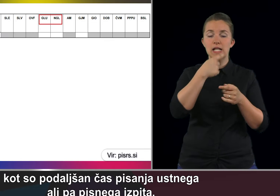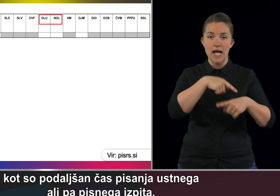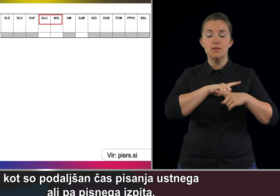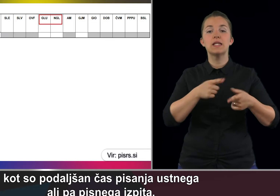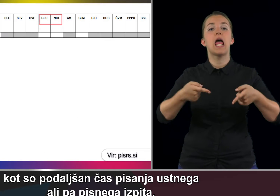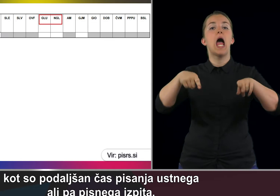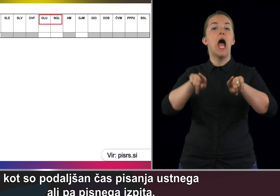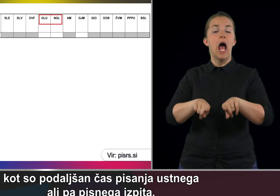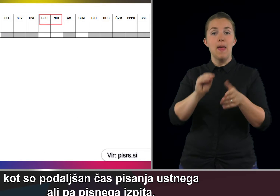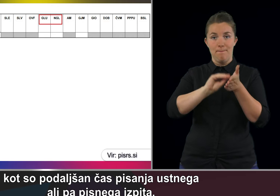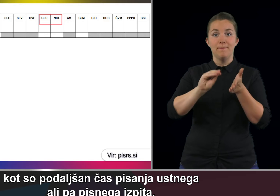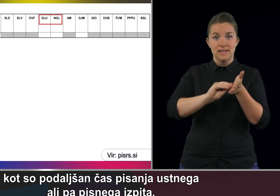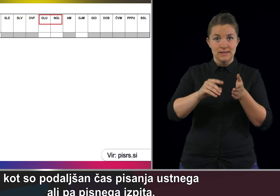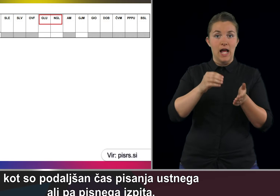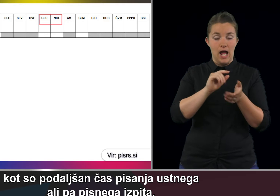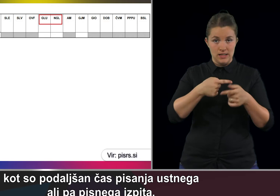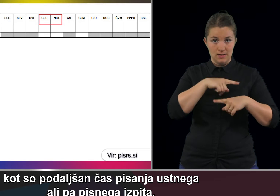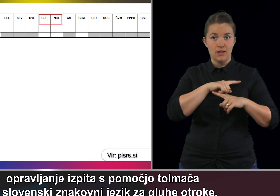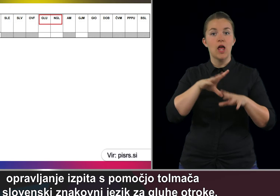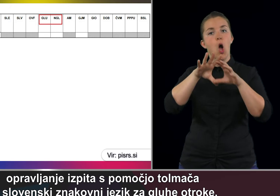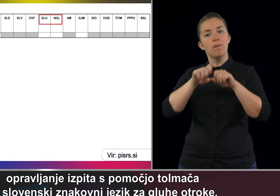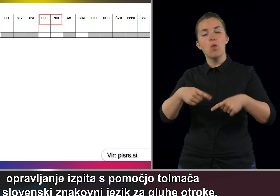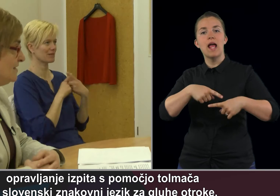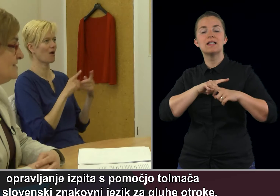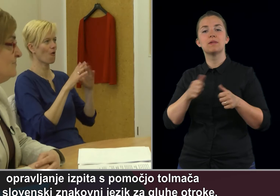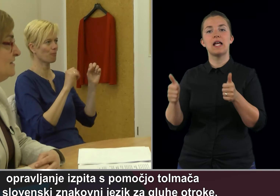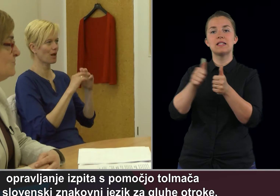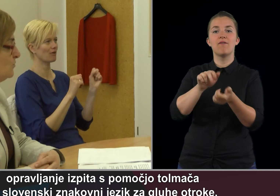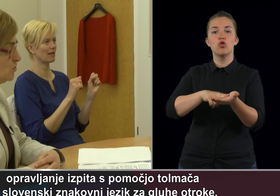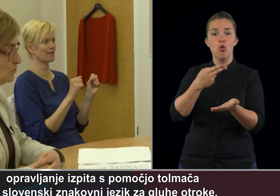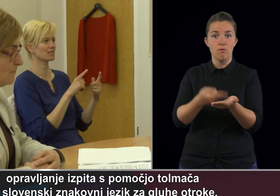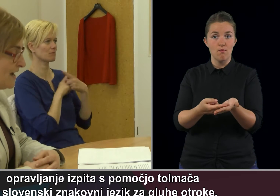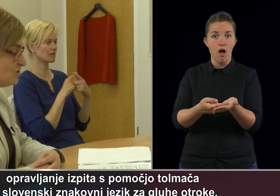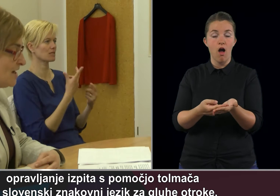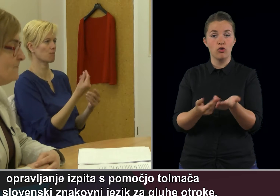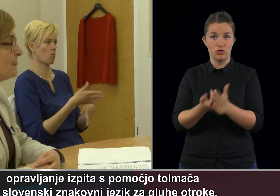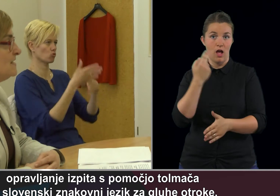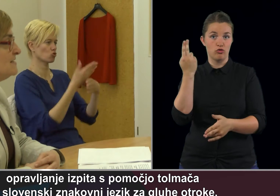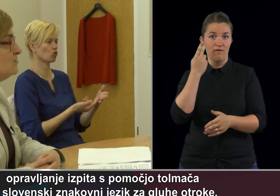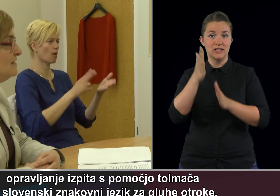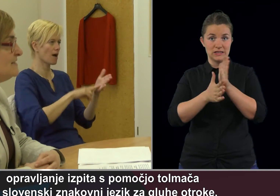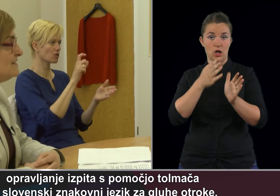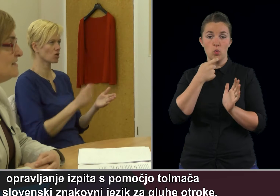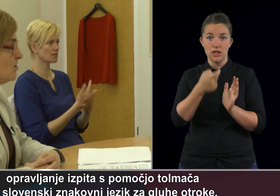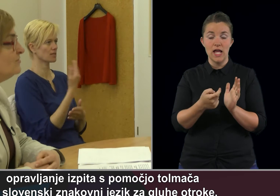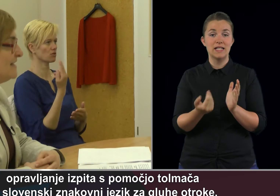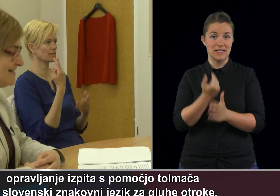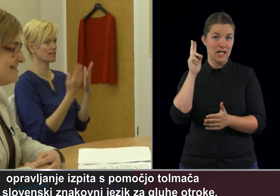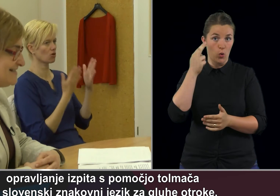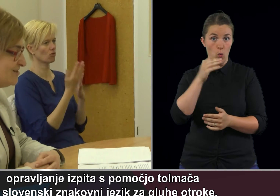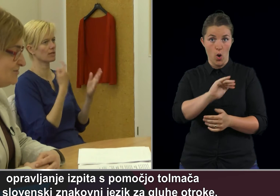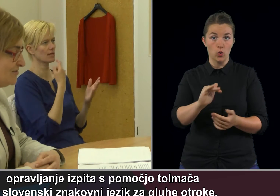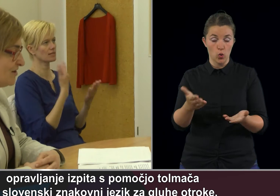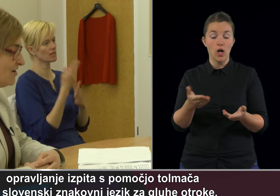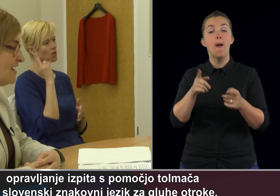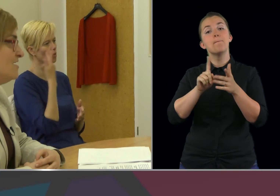ustnega izpita ali pa pisnega izpita, opravljanje izpita s pomočjo tolmača, za slovenski znakovni jezik,